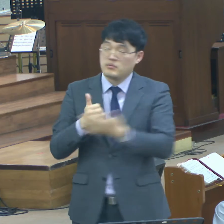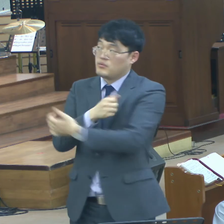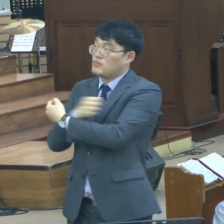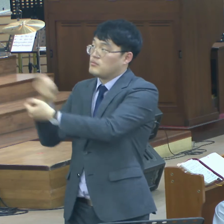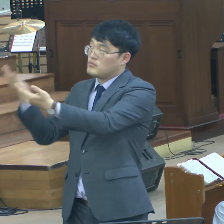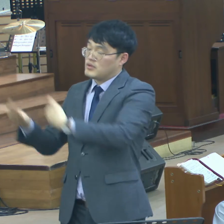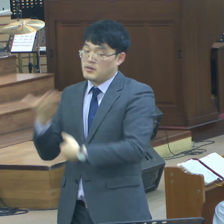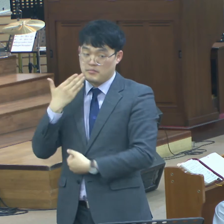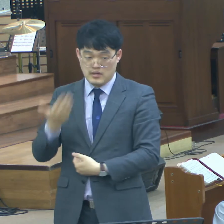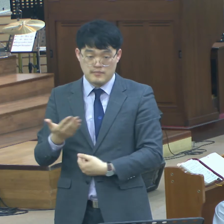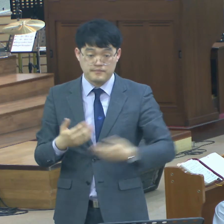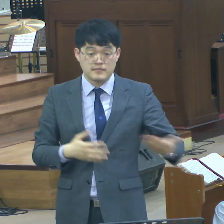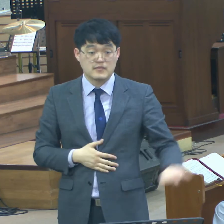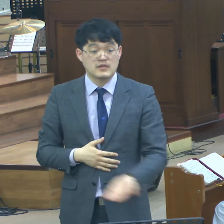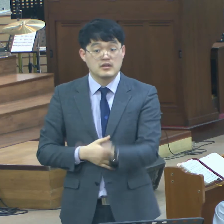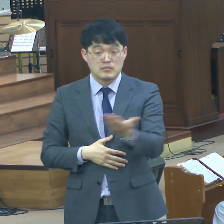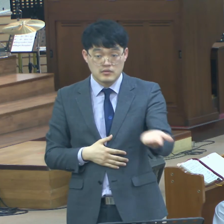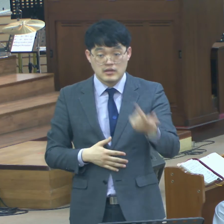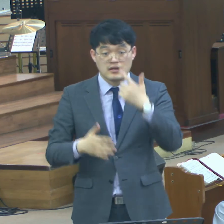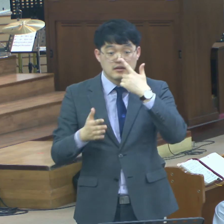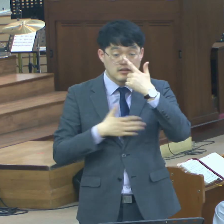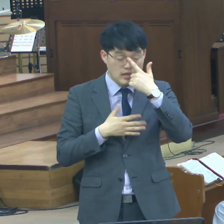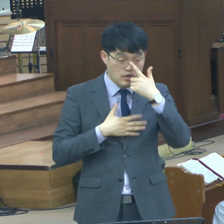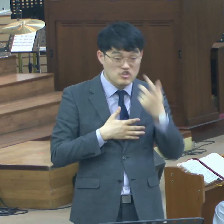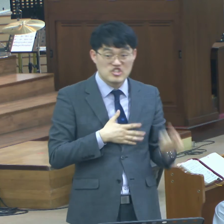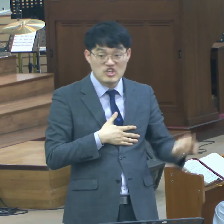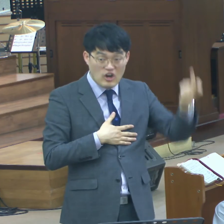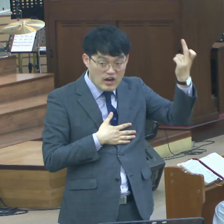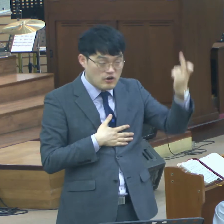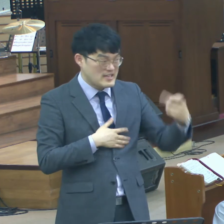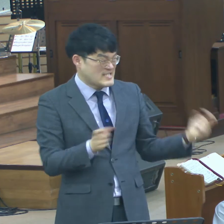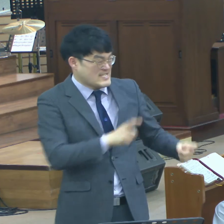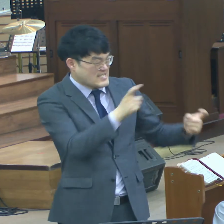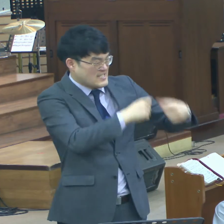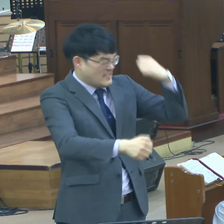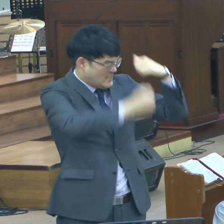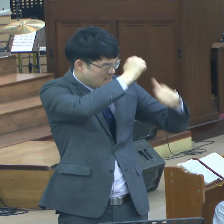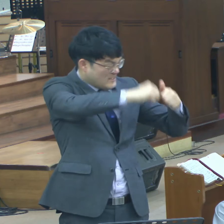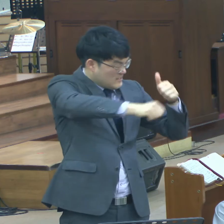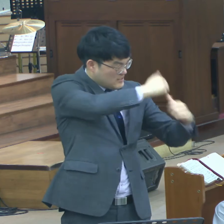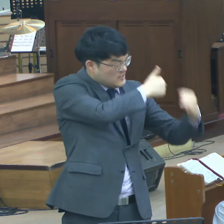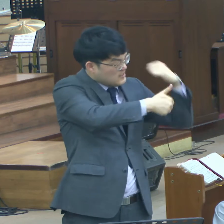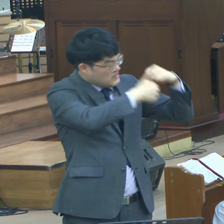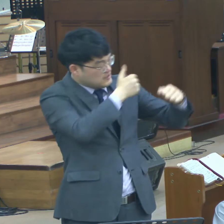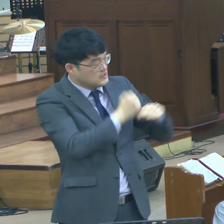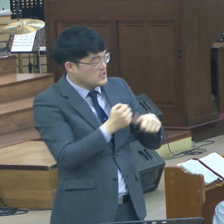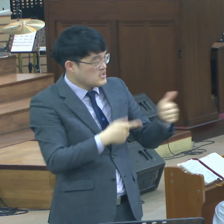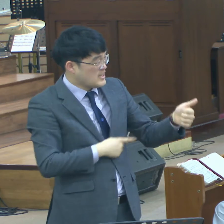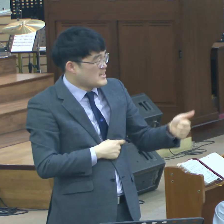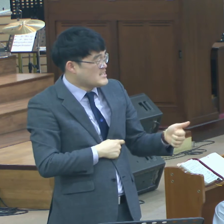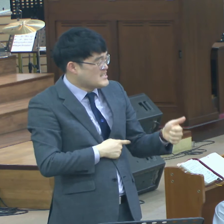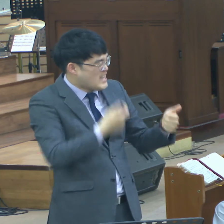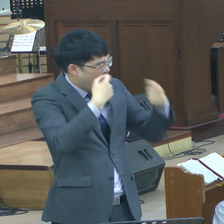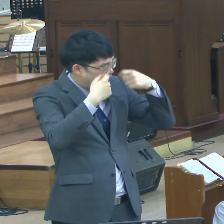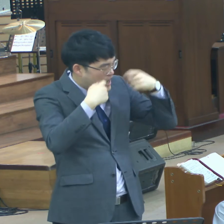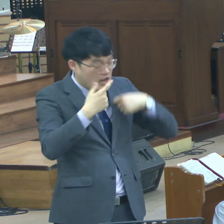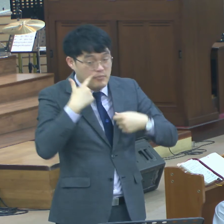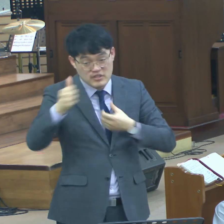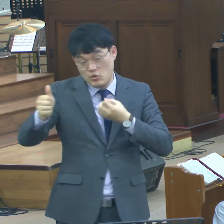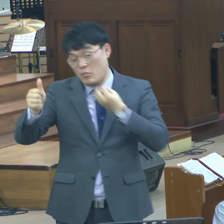형이 나한테 엄청나게 잘못해서 내가 크게 아프고 힘들었어. 그것을 본 아버지가 형을 데리고 이리